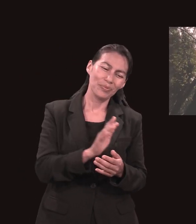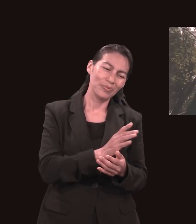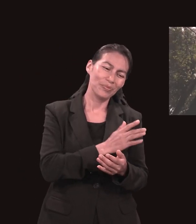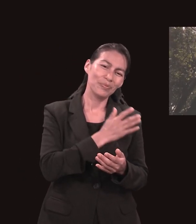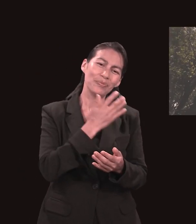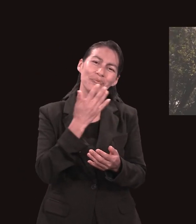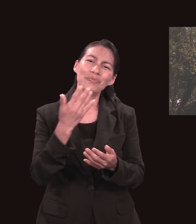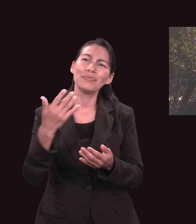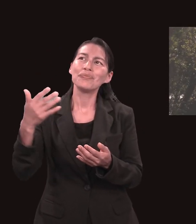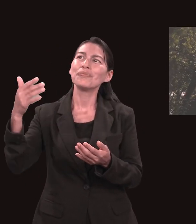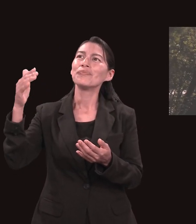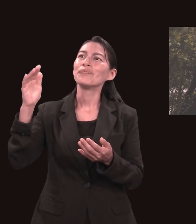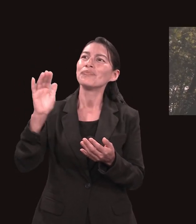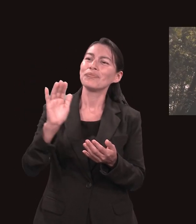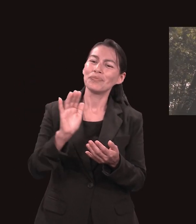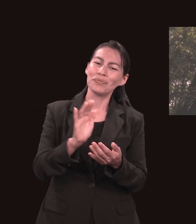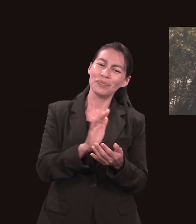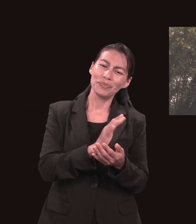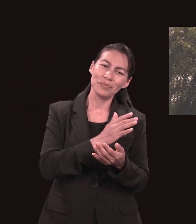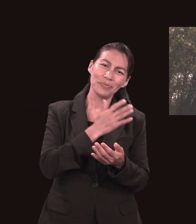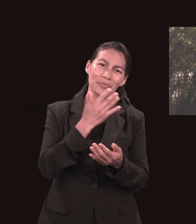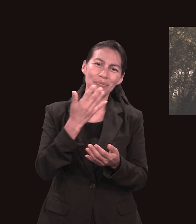sepas